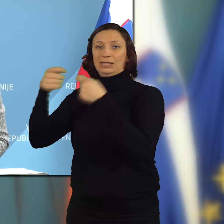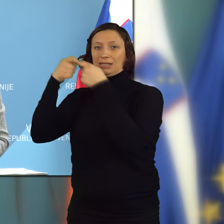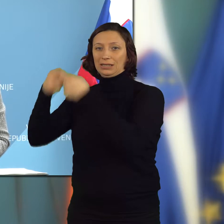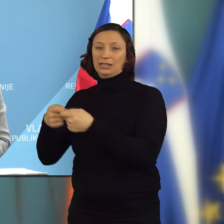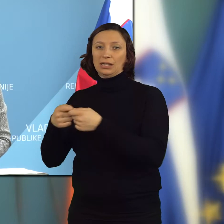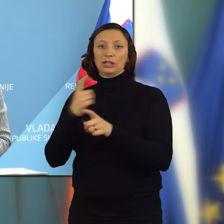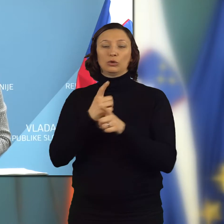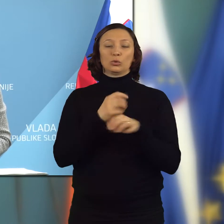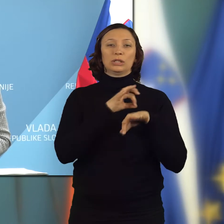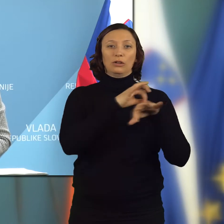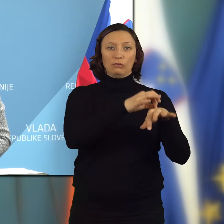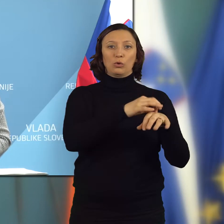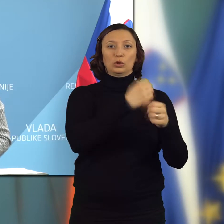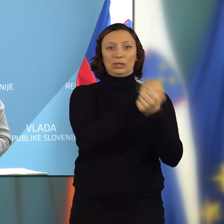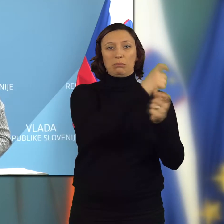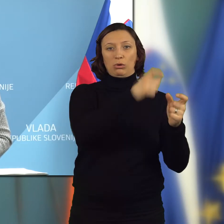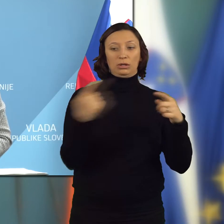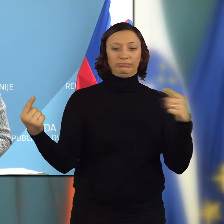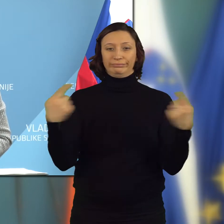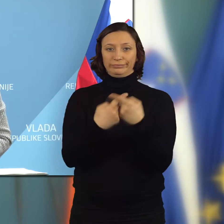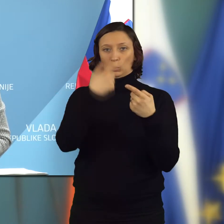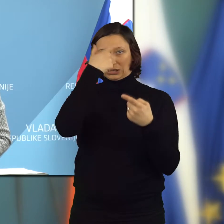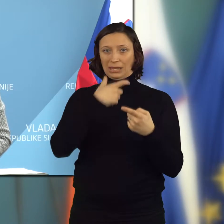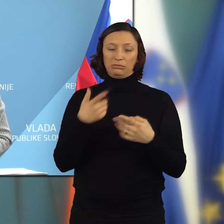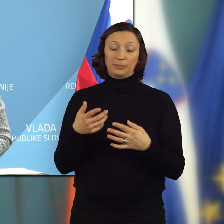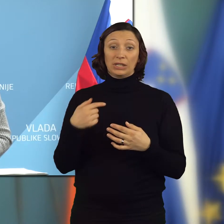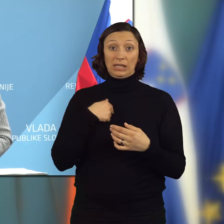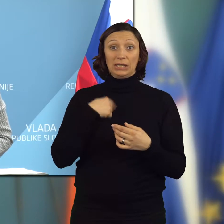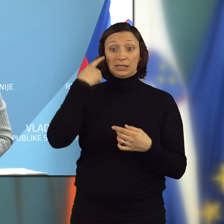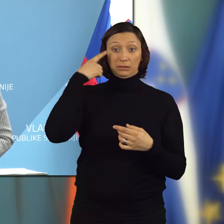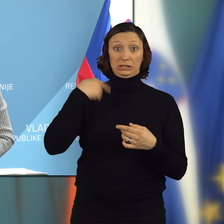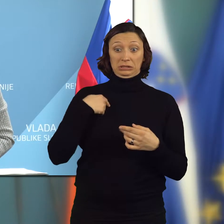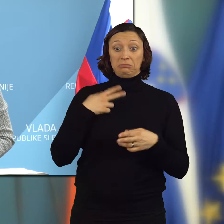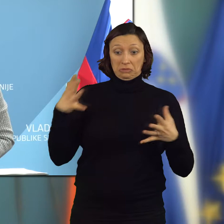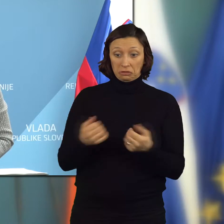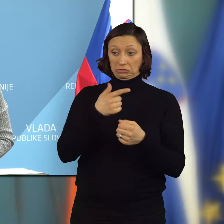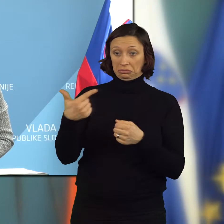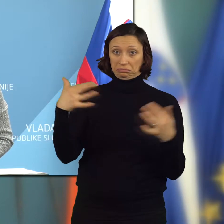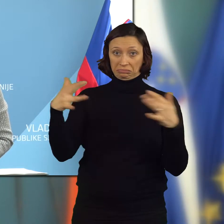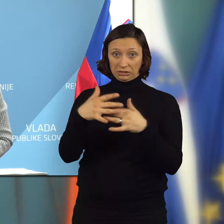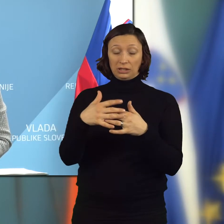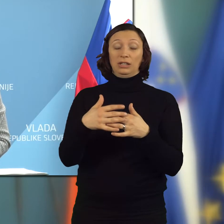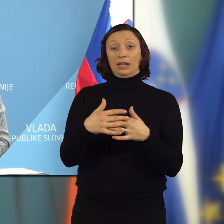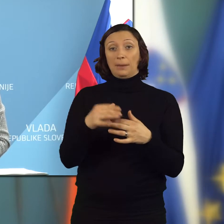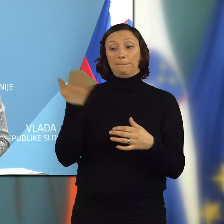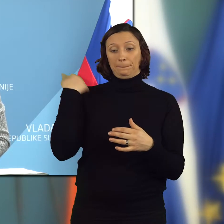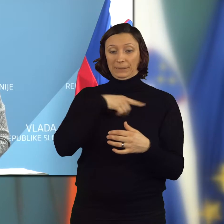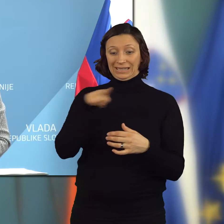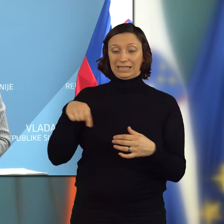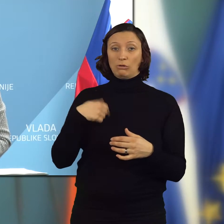enega sindikata in tudi vodjem zapora, za katerega sem mislila, da sem ga zgladila. Mi smo